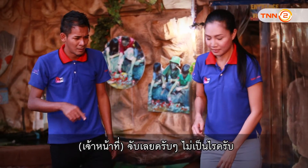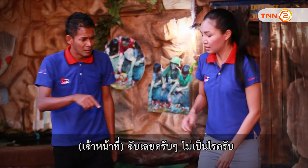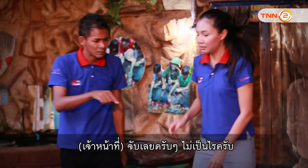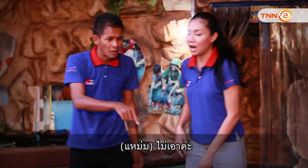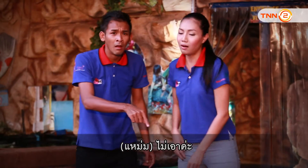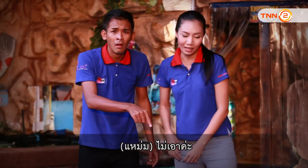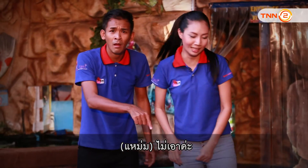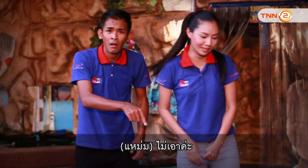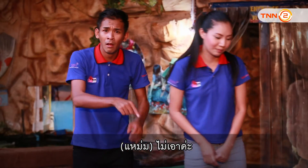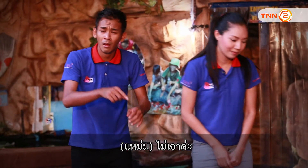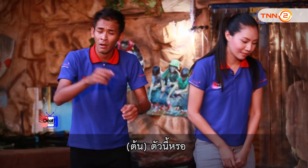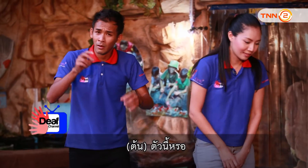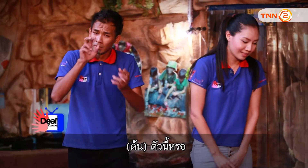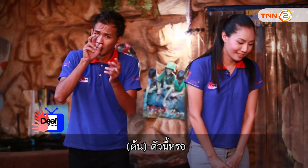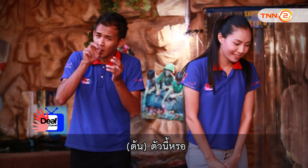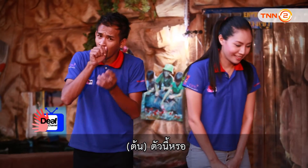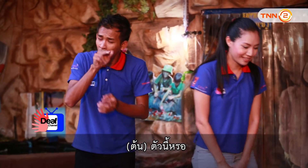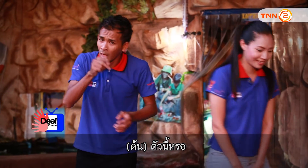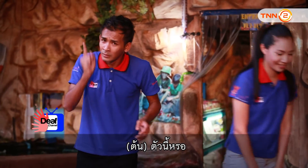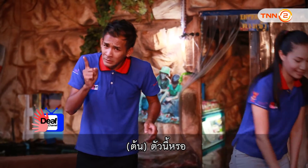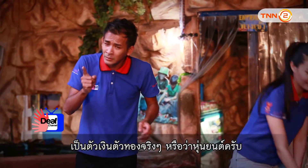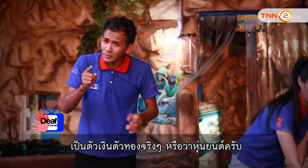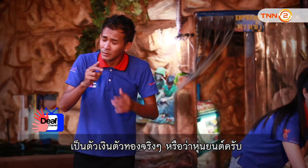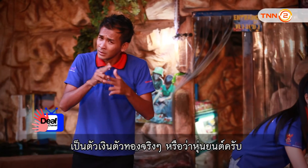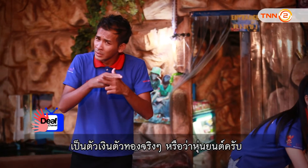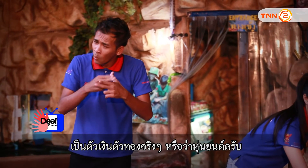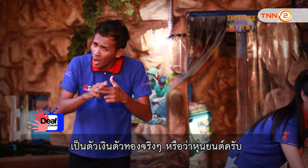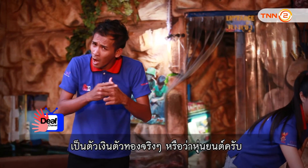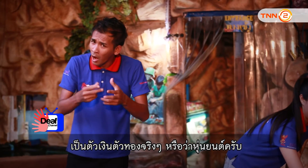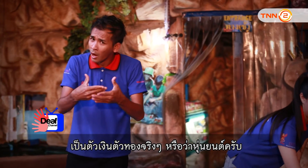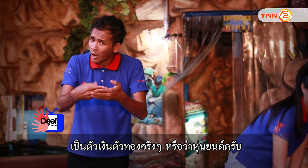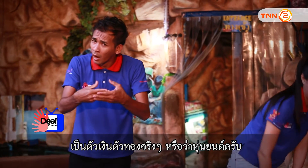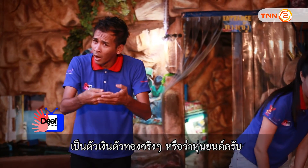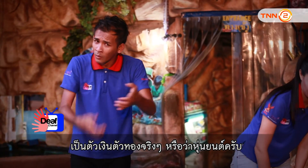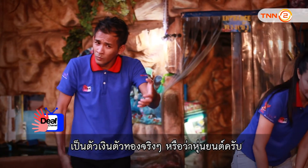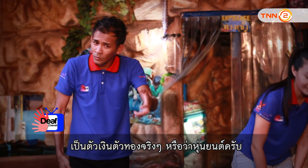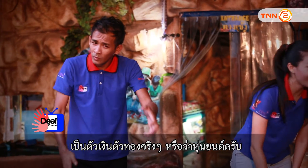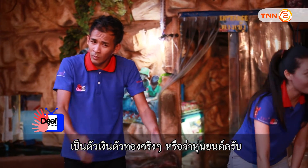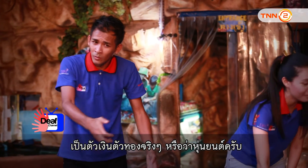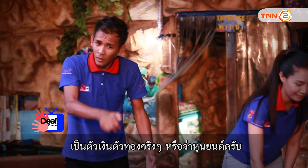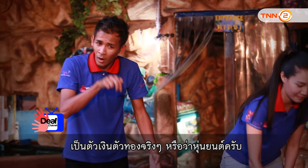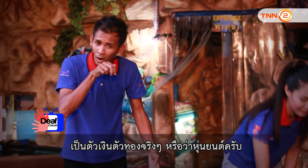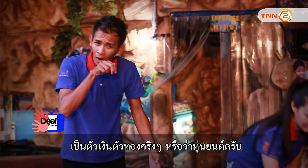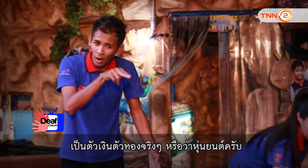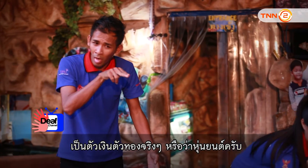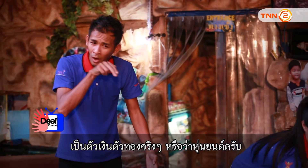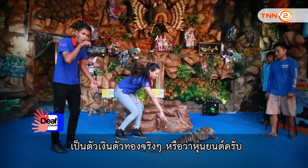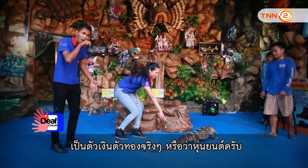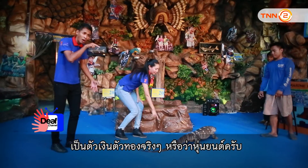เหรอไม่เอา ตัวเนี้ยเหรอเป็นตัวเงินตัวทองจริงๆหรือว่าหุ่นยนต์ครับตกล